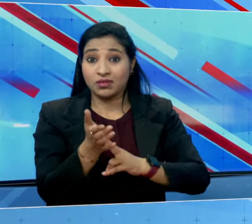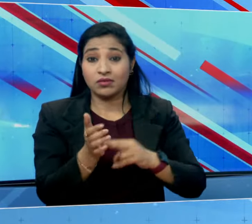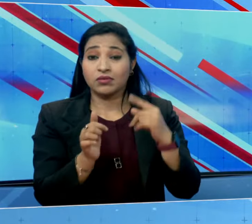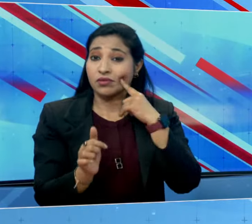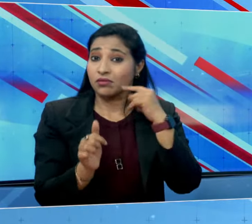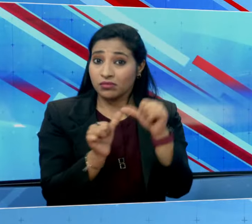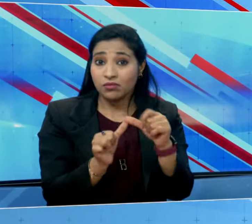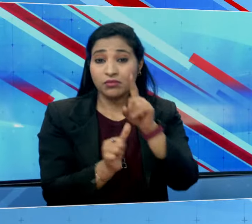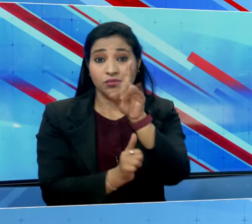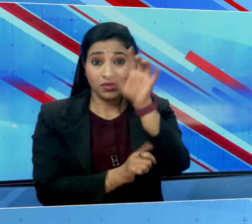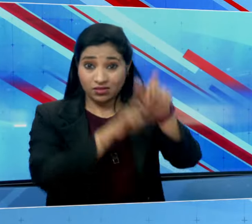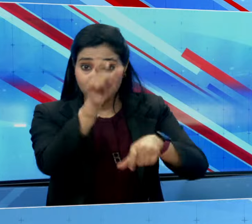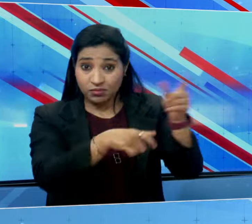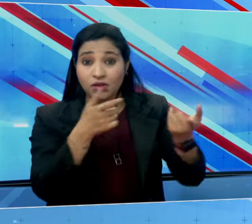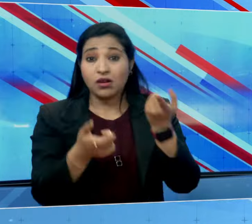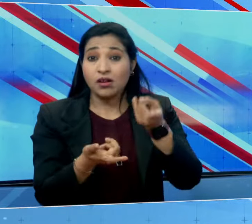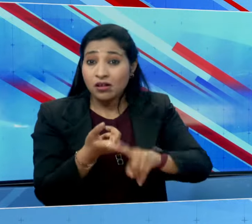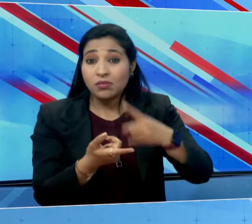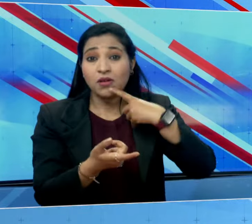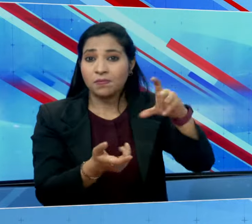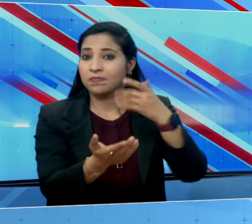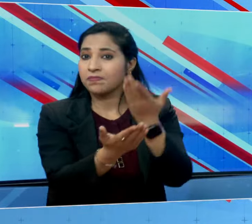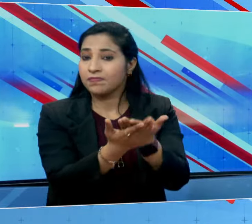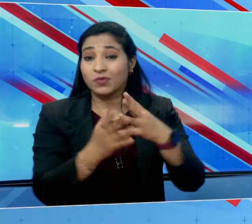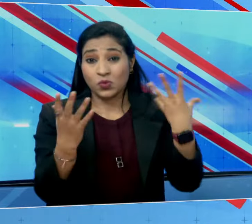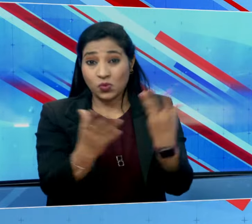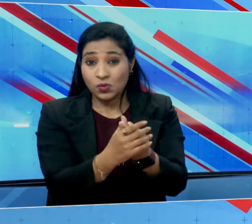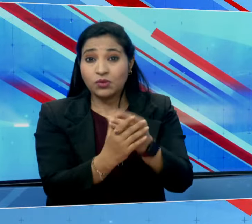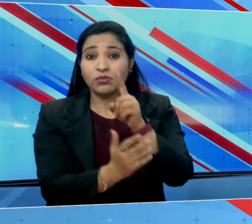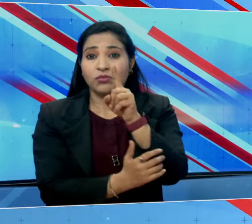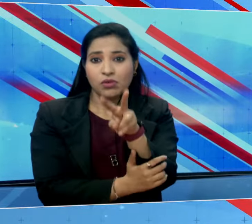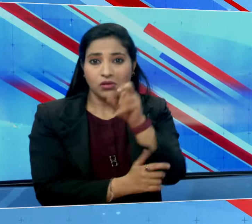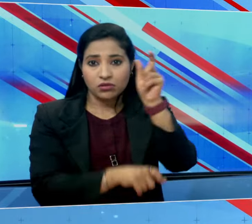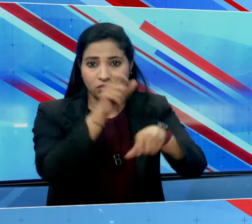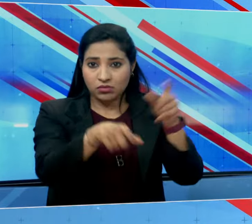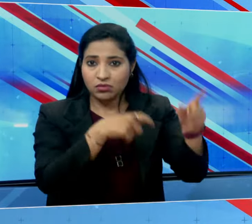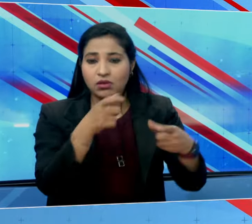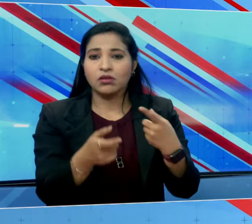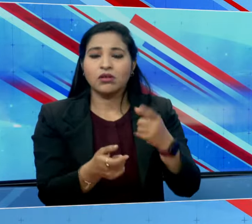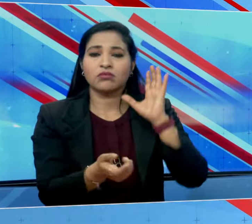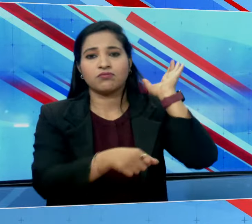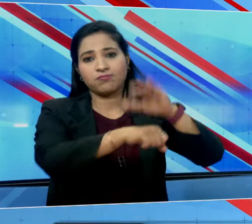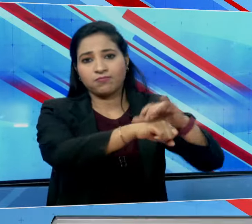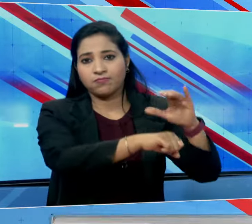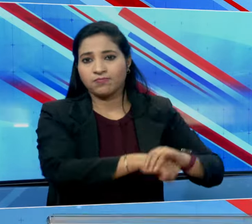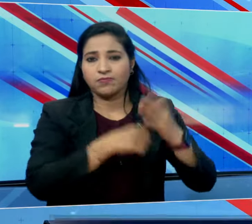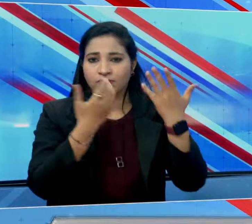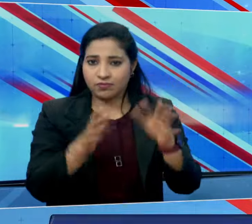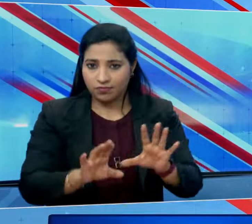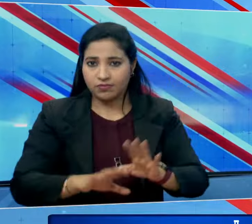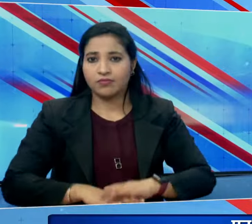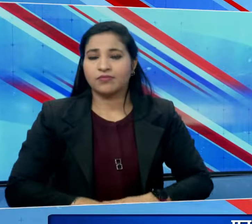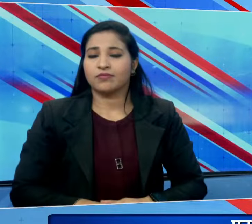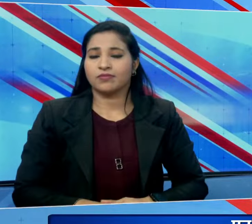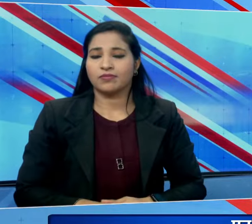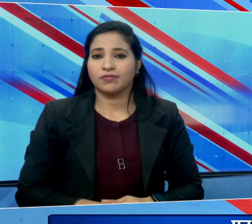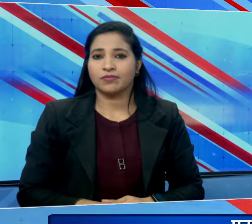15 लोगों के खिलाफ आरोप पत्र दायर किया है और अब तक कुल 12 आरोपियों को गिरफ्तार किया जा चुका